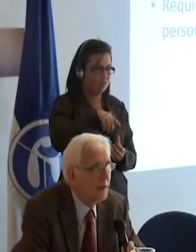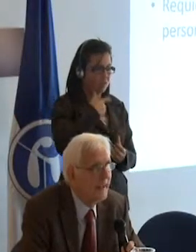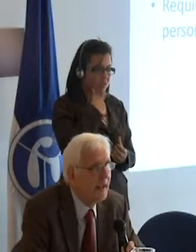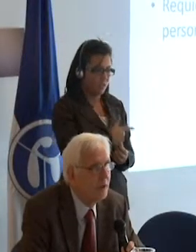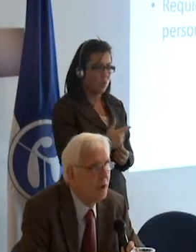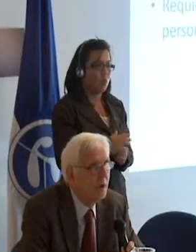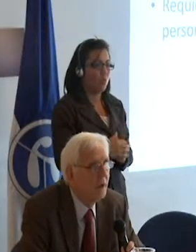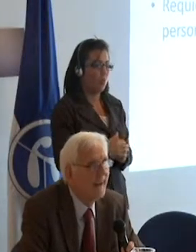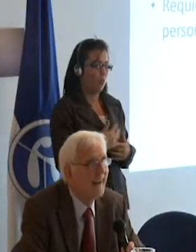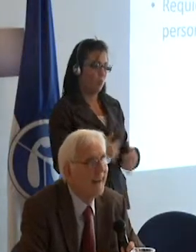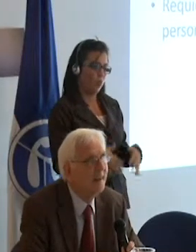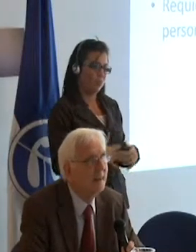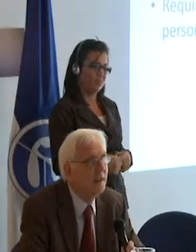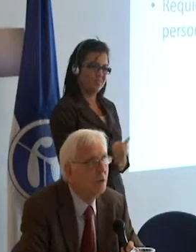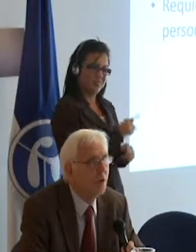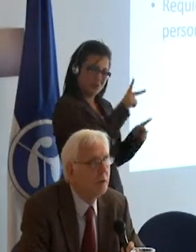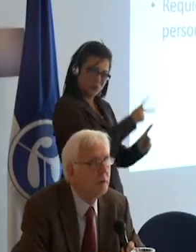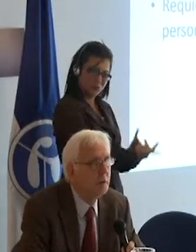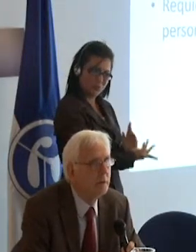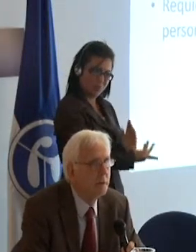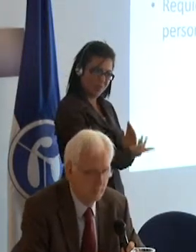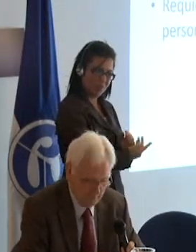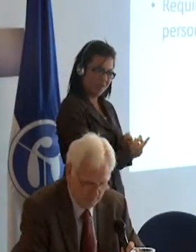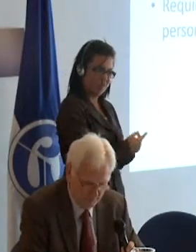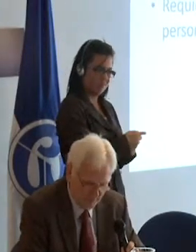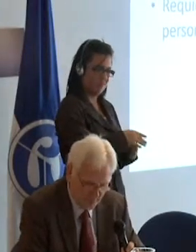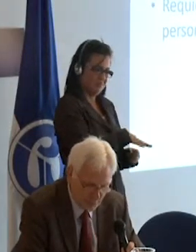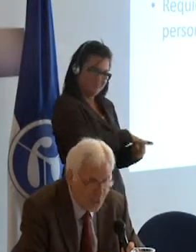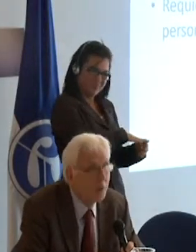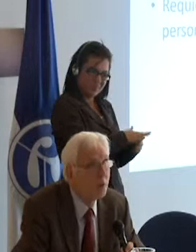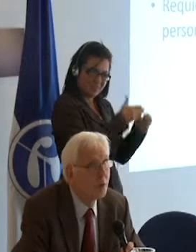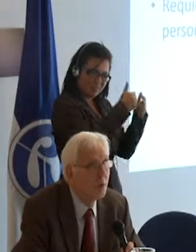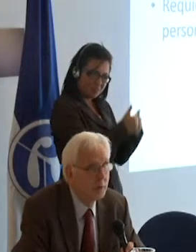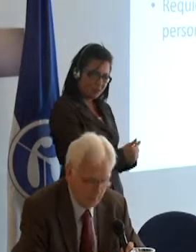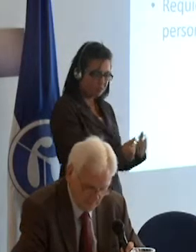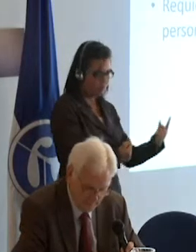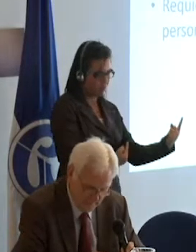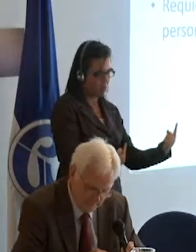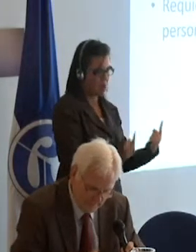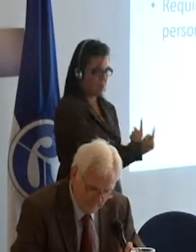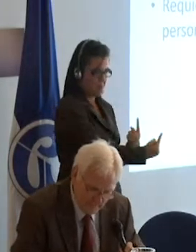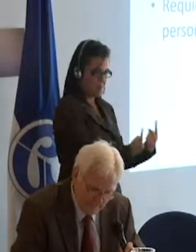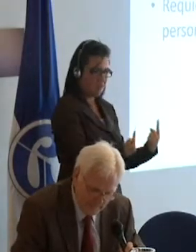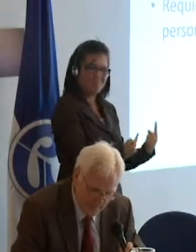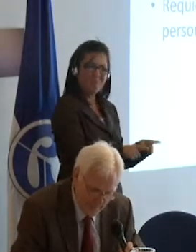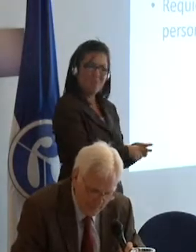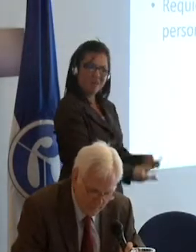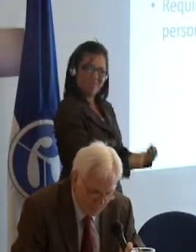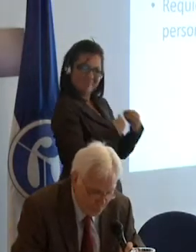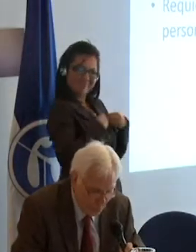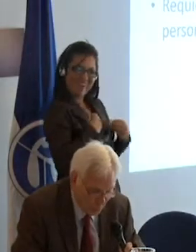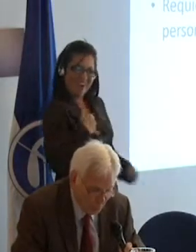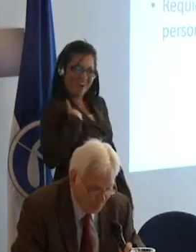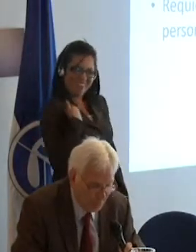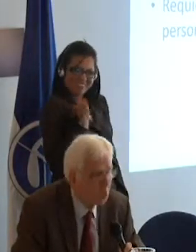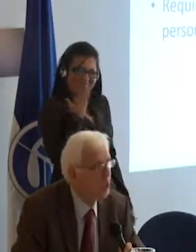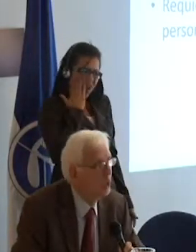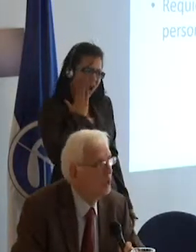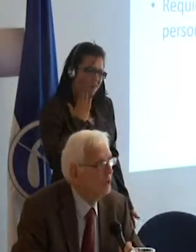dijo que recibir estudiantes en situación de discapacidad es una manera de permanecer joven.